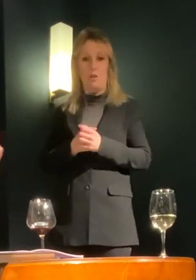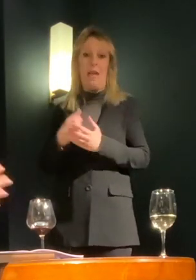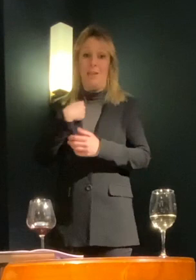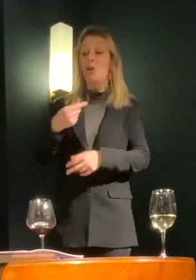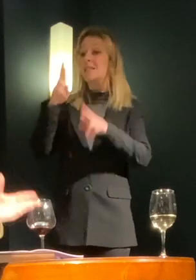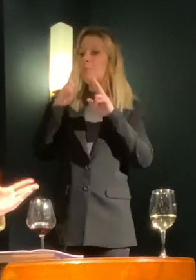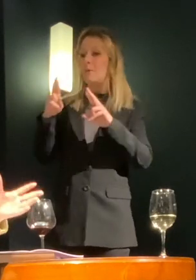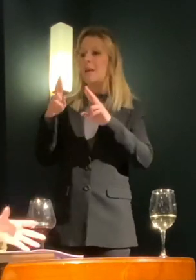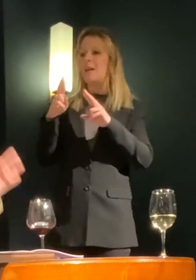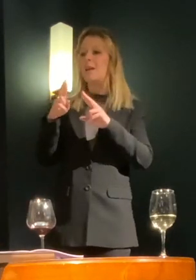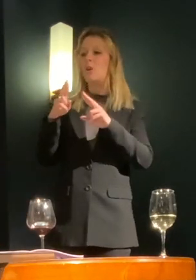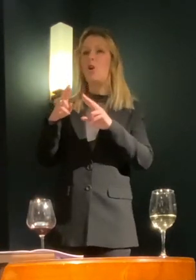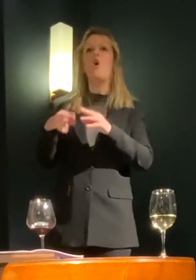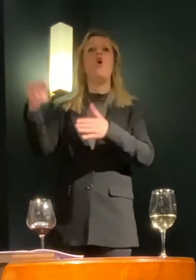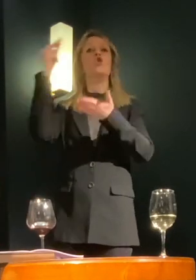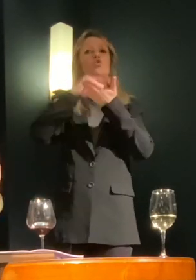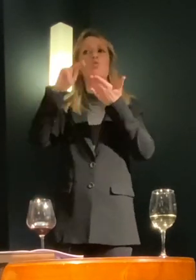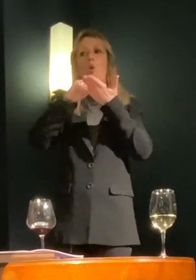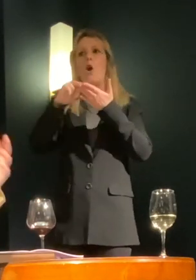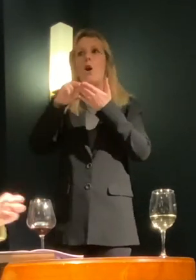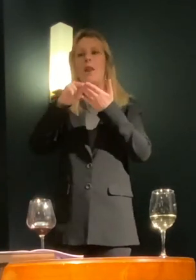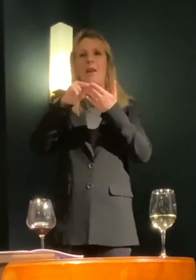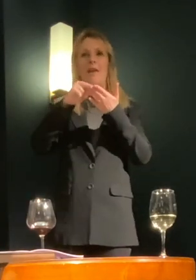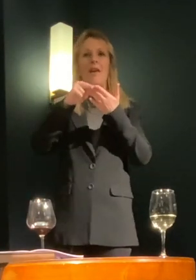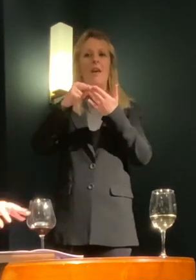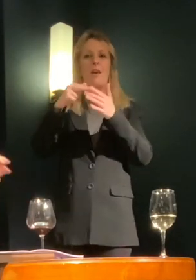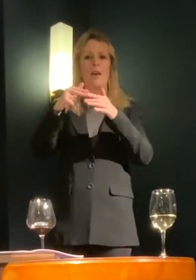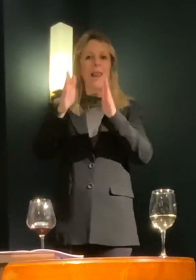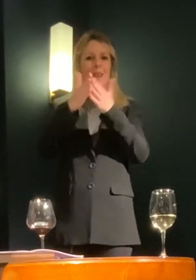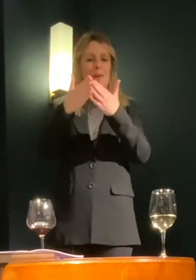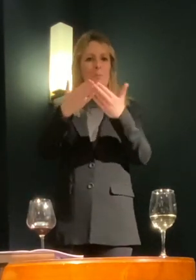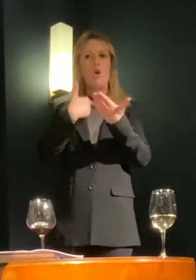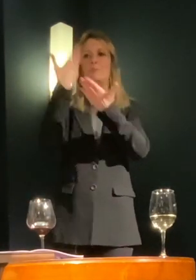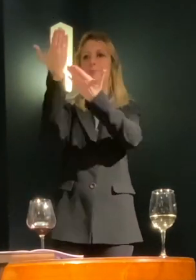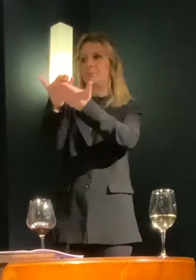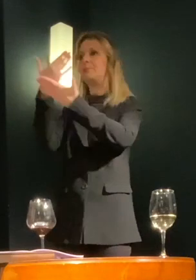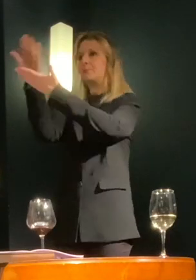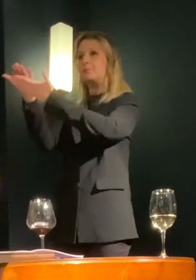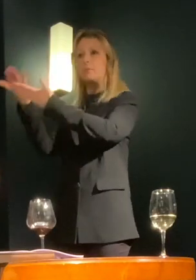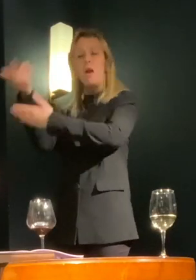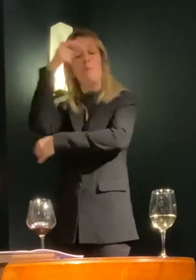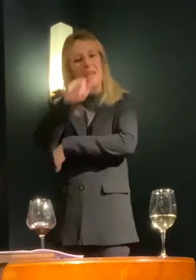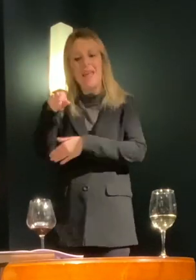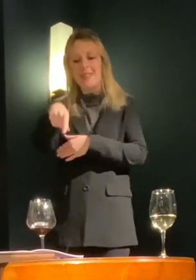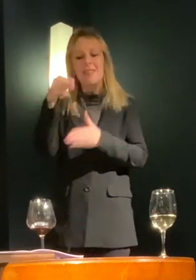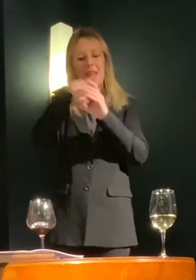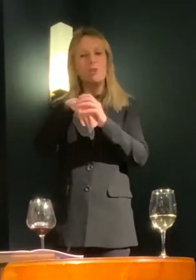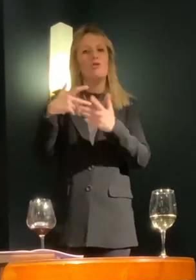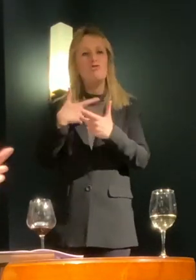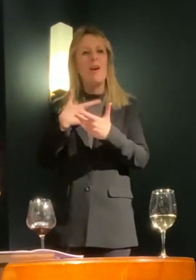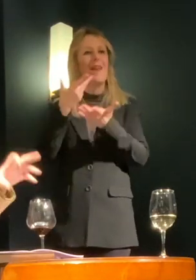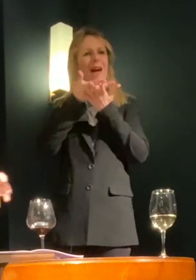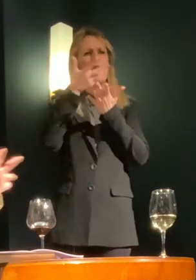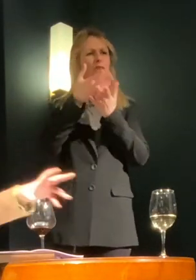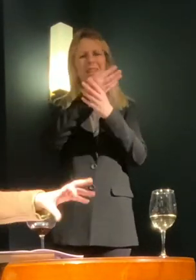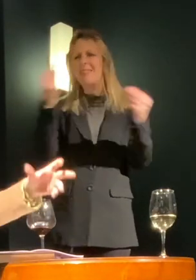veramente che nelle scuole arrivi, a prescindere dal discorso droga o non droga, perché qui dentro stai raccontando tantissimo, e